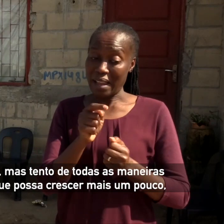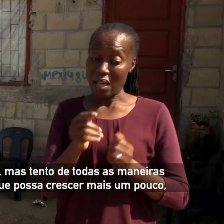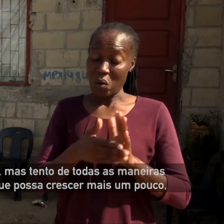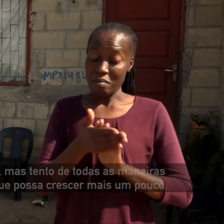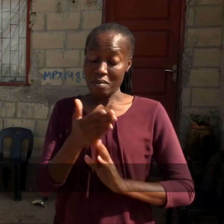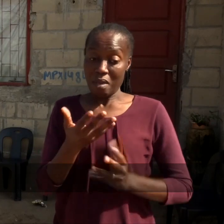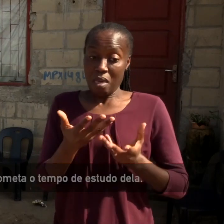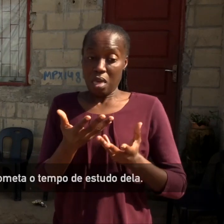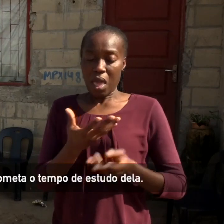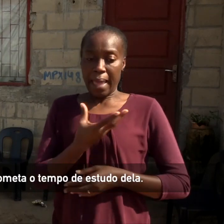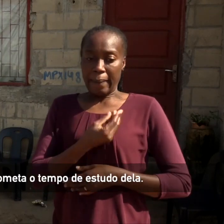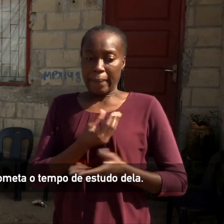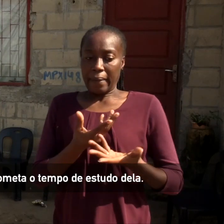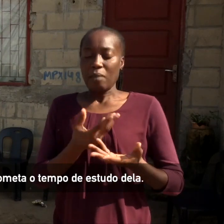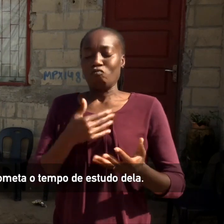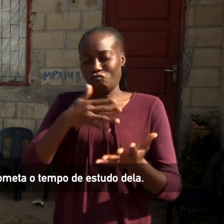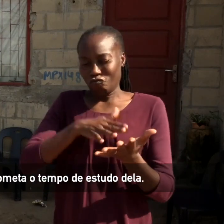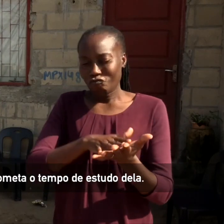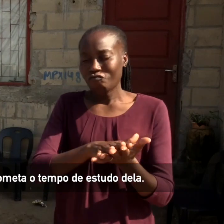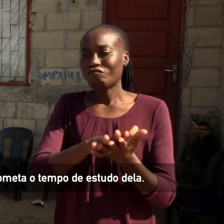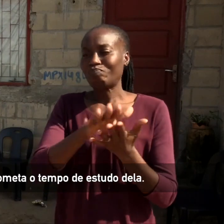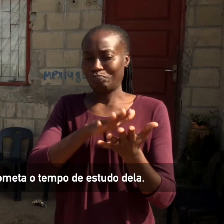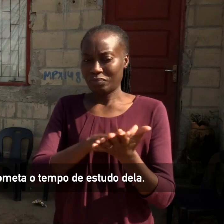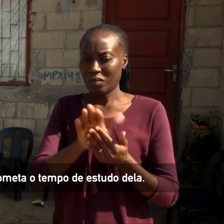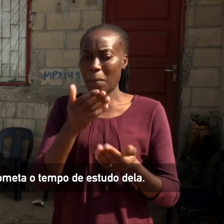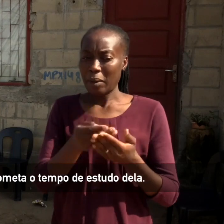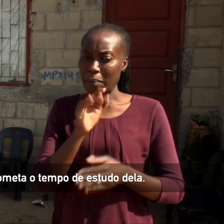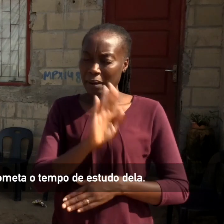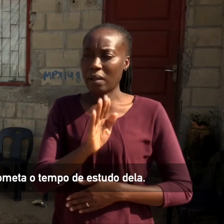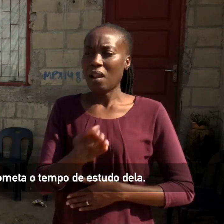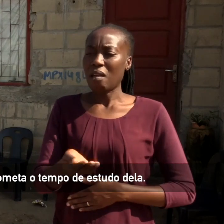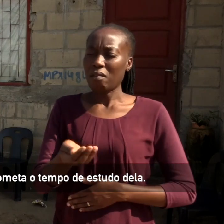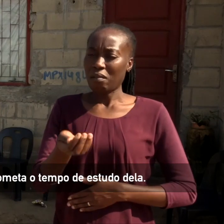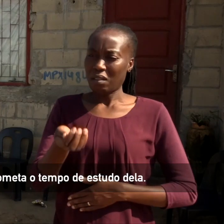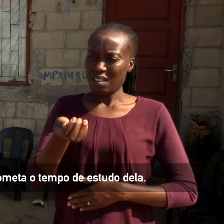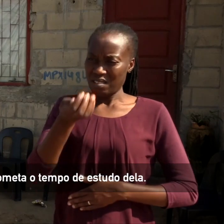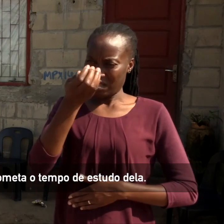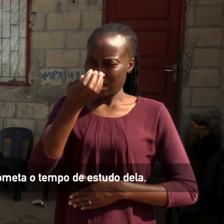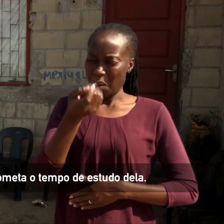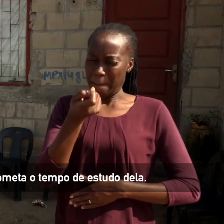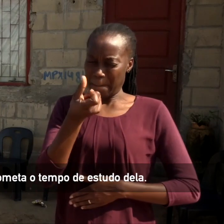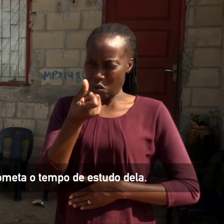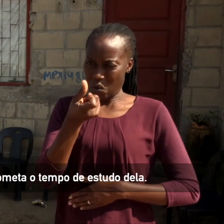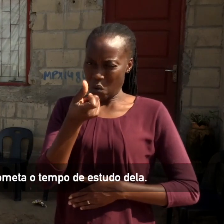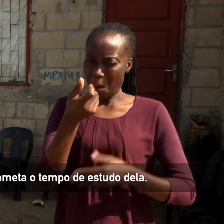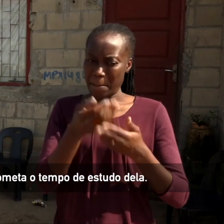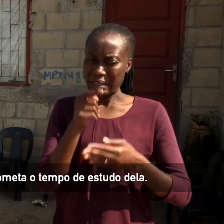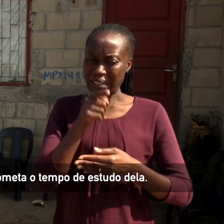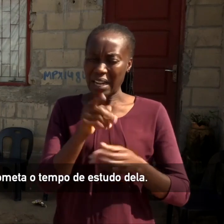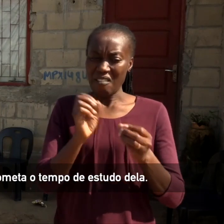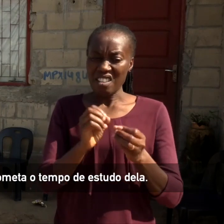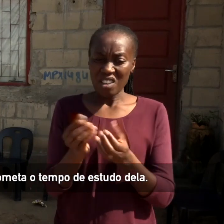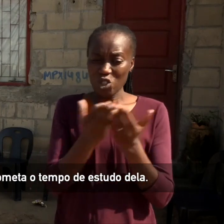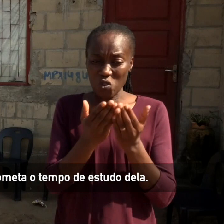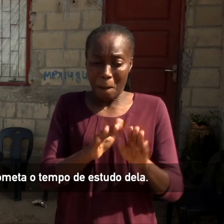mais um bocadinho, para que não possa limitar o tempo do